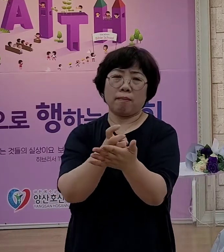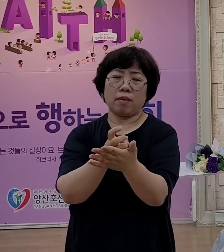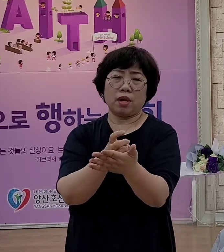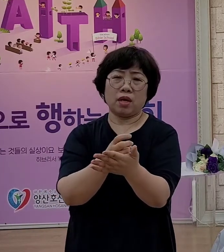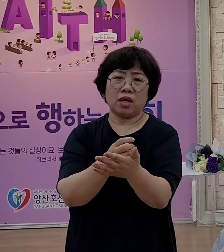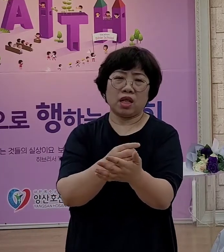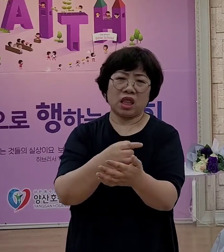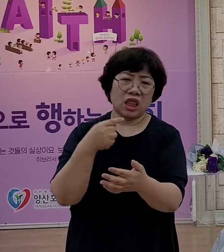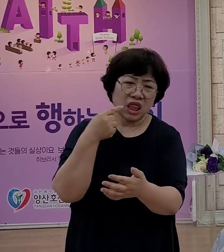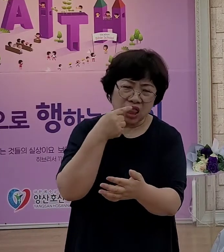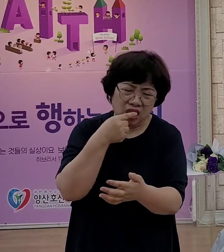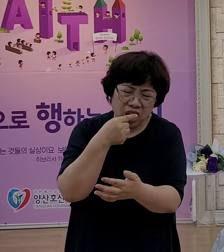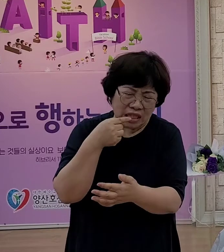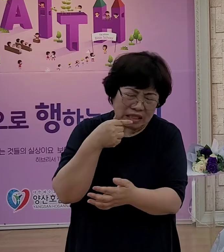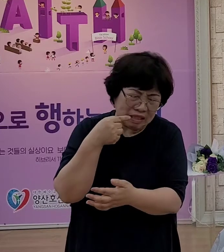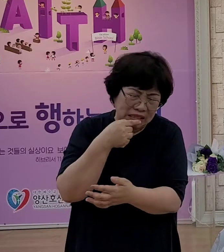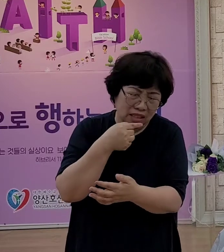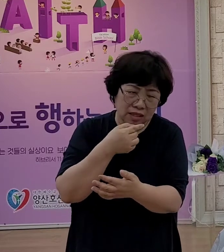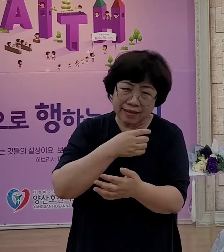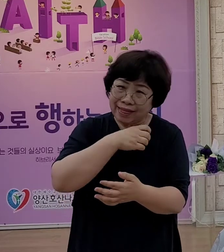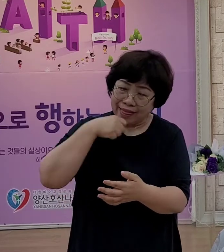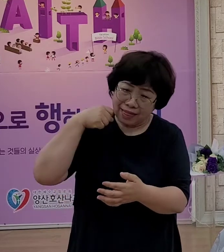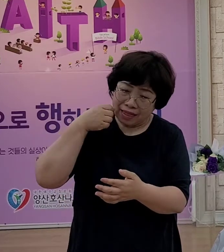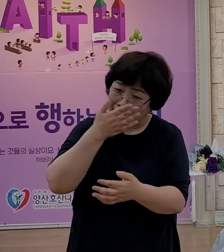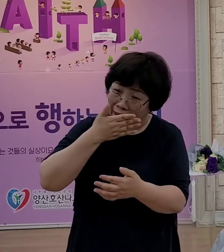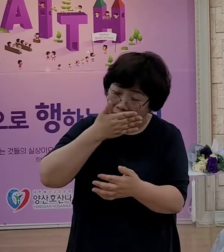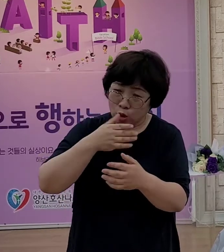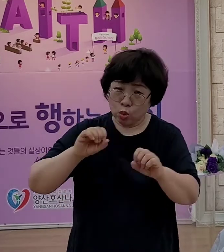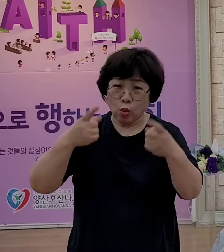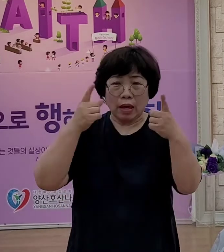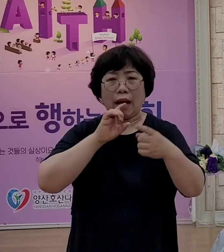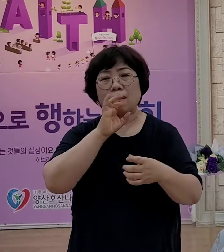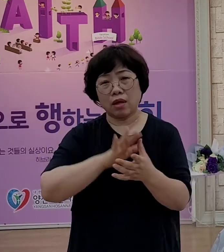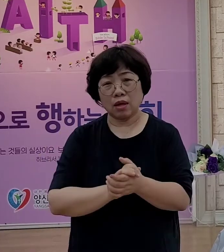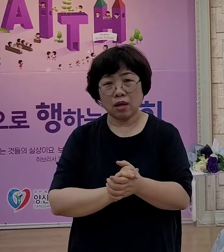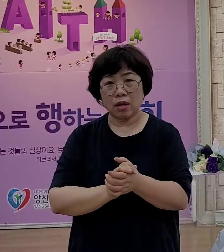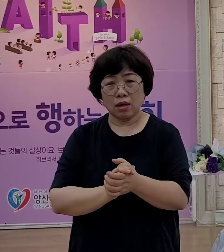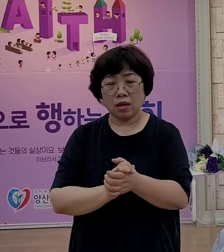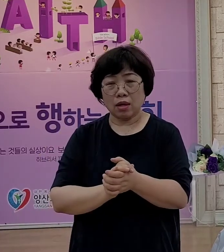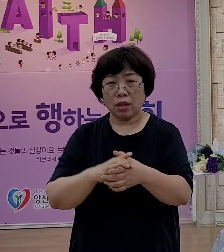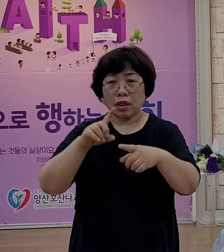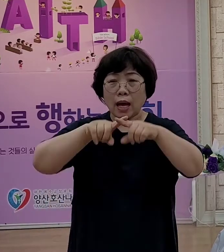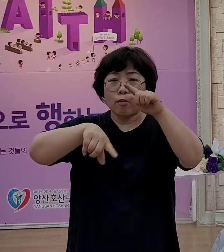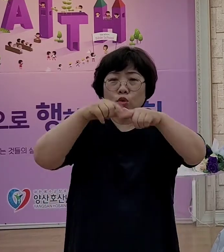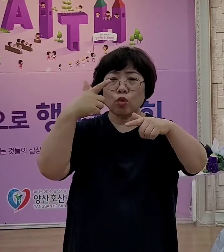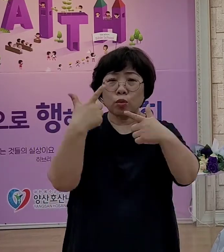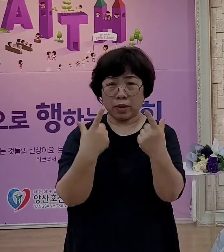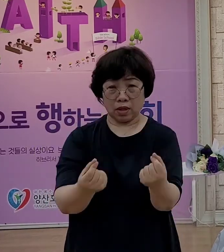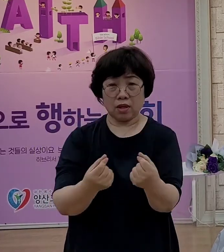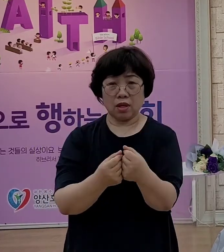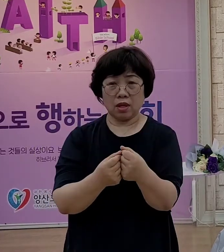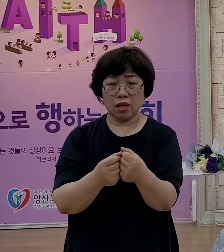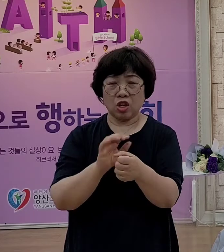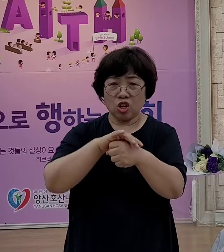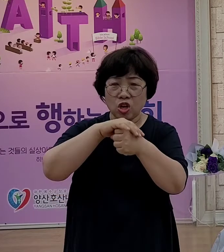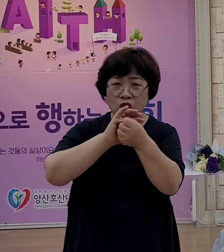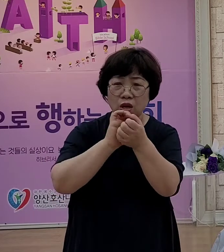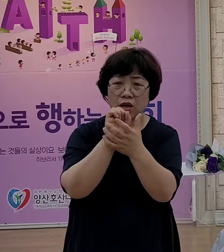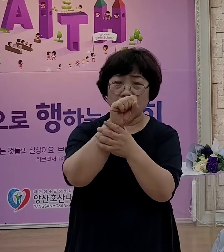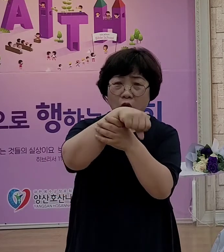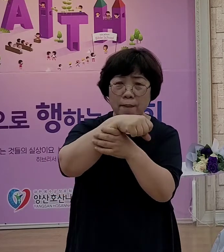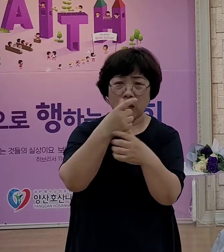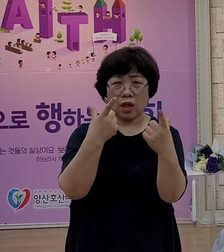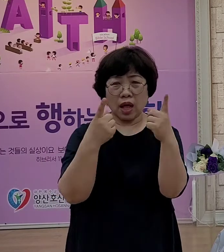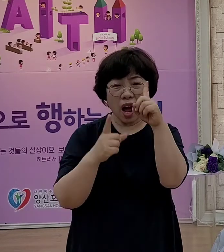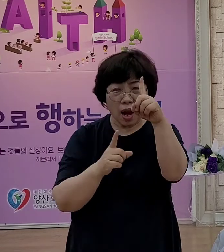썸물과 단물을 낼 수 없어요. 한 샘에서. 나무도 마찬가지. 한 나무에서 다른 열매가 나오지 못한다.